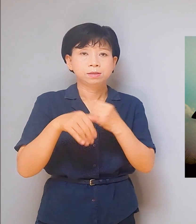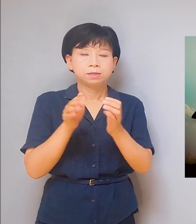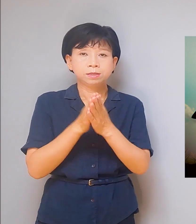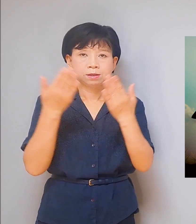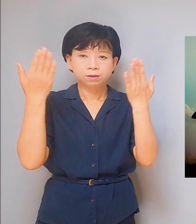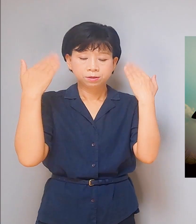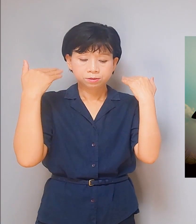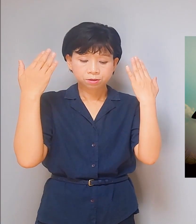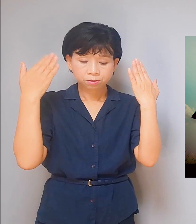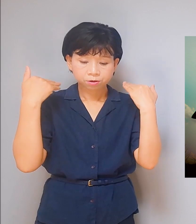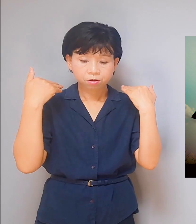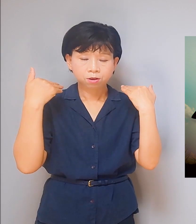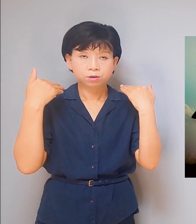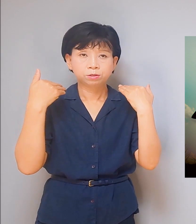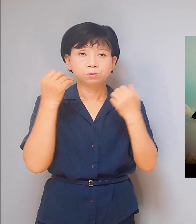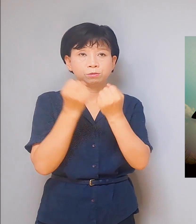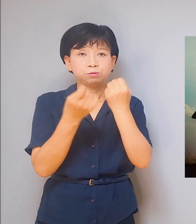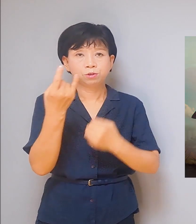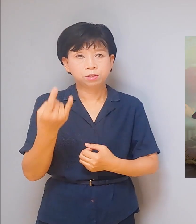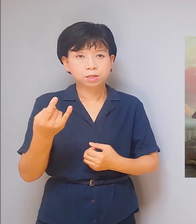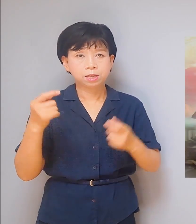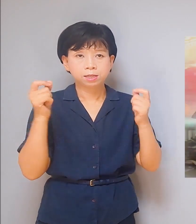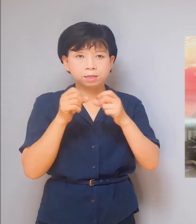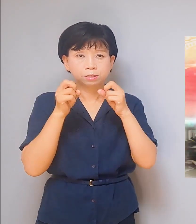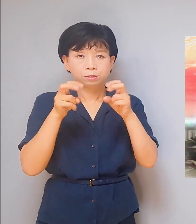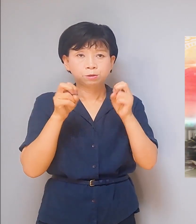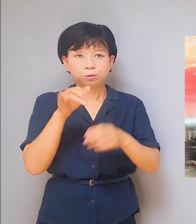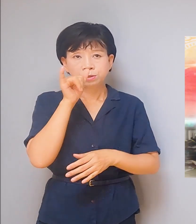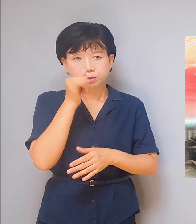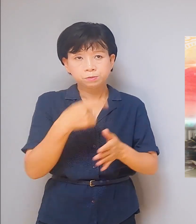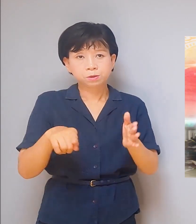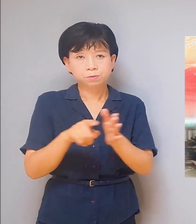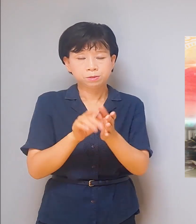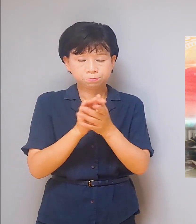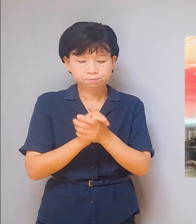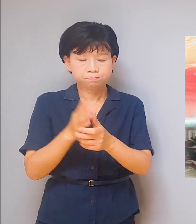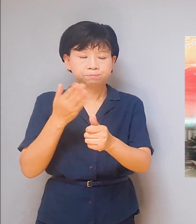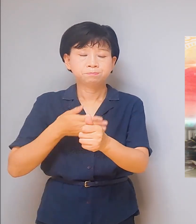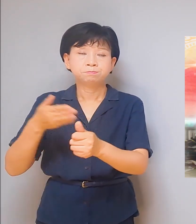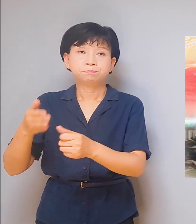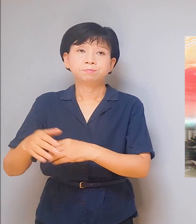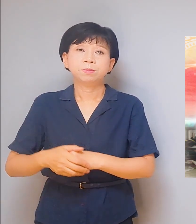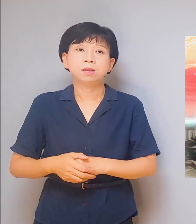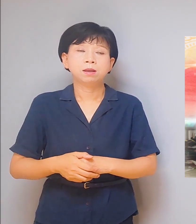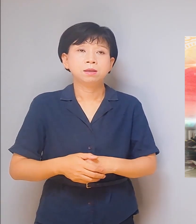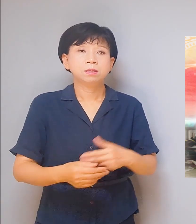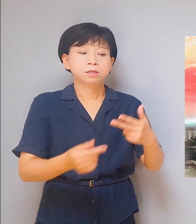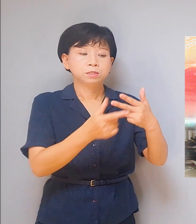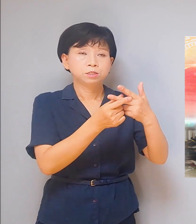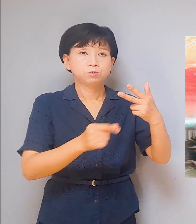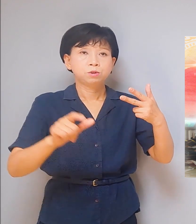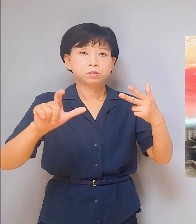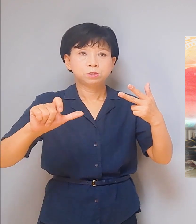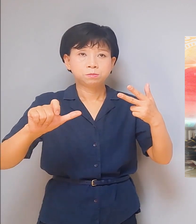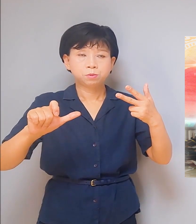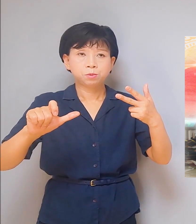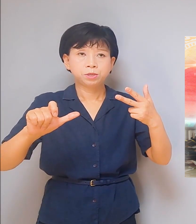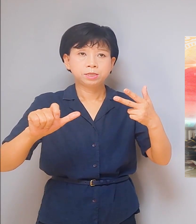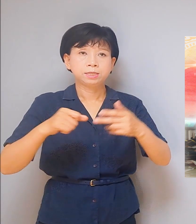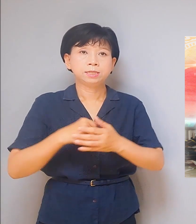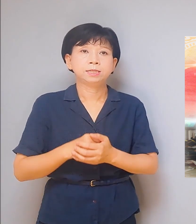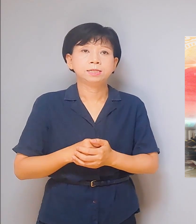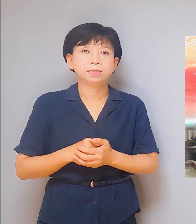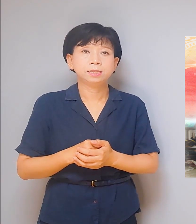선교가 있습니다. 울심양면 관심과 기도 바랍니다. 7월 15일 교회 설립 5주년을 맞아 선교,